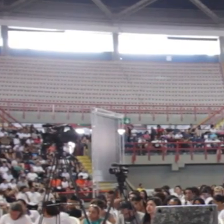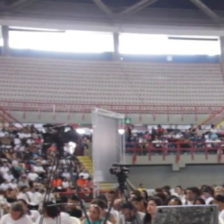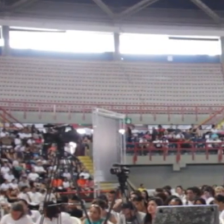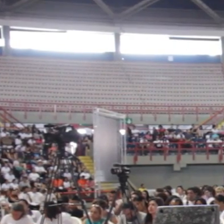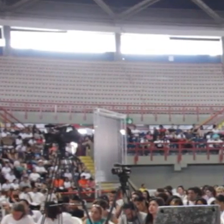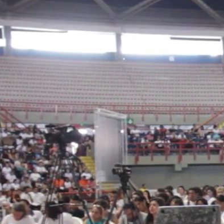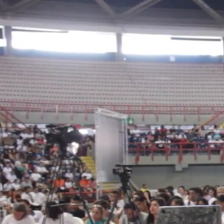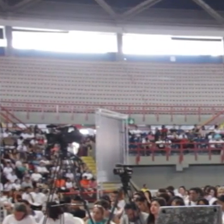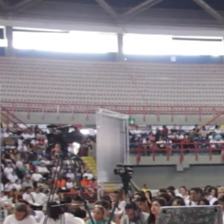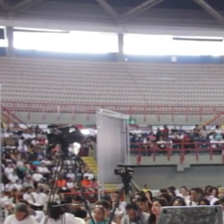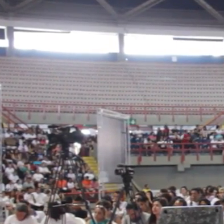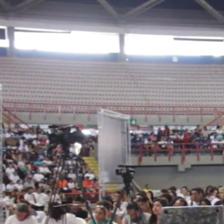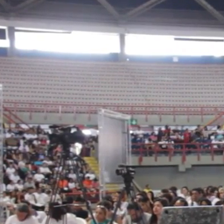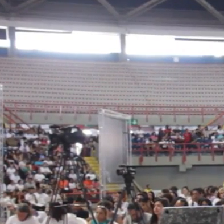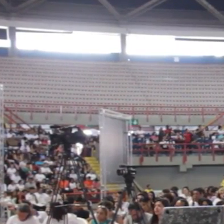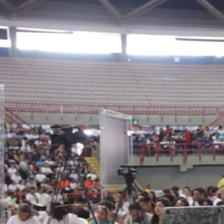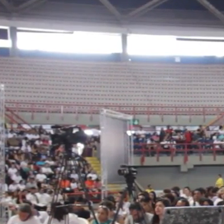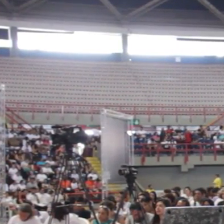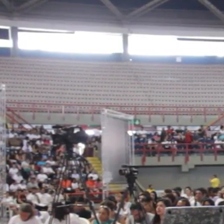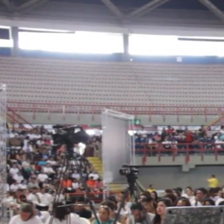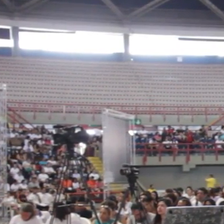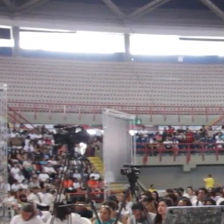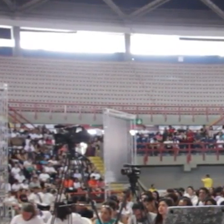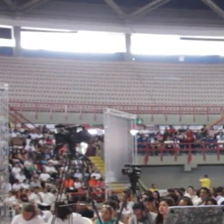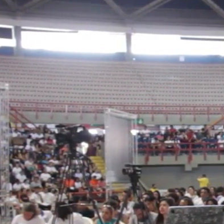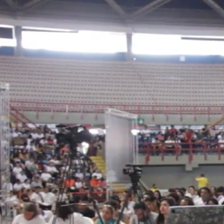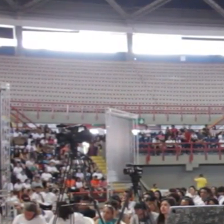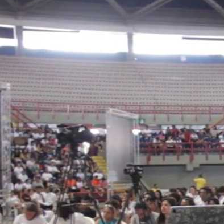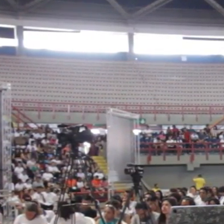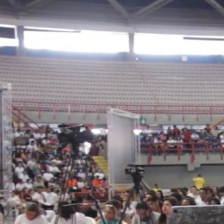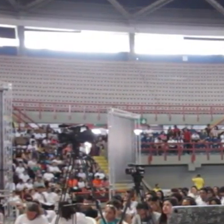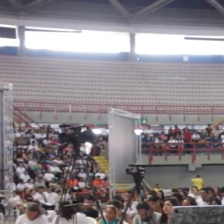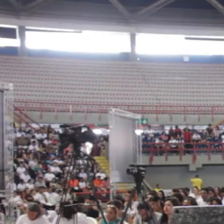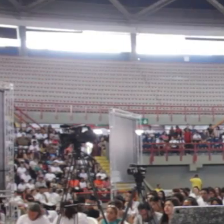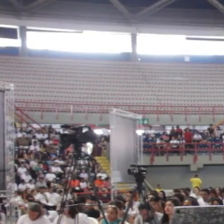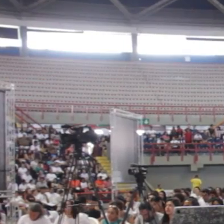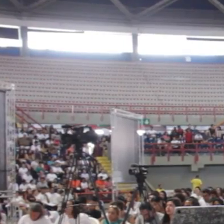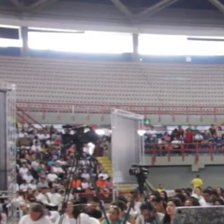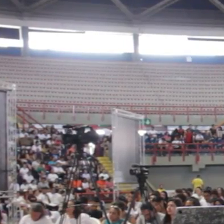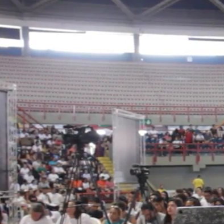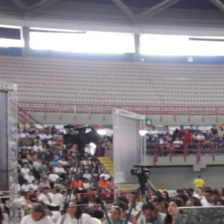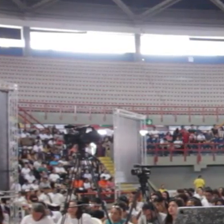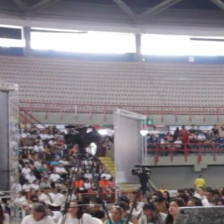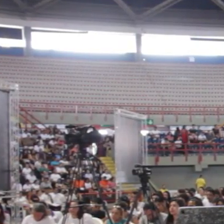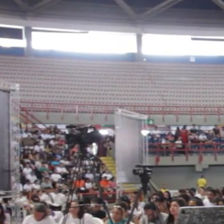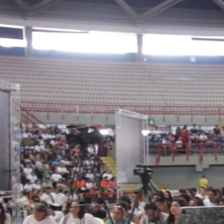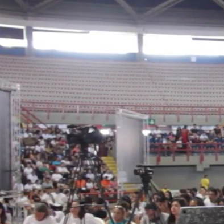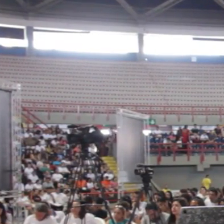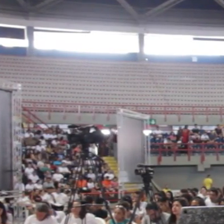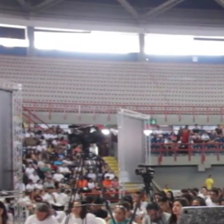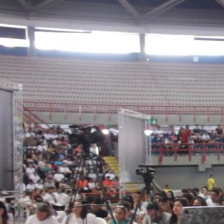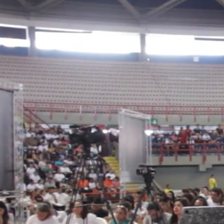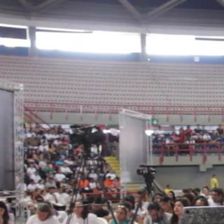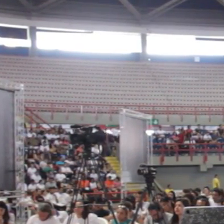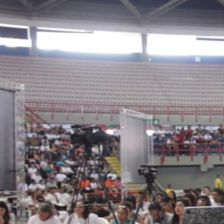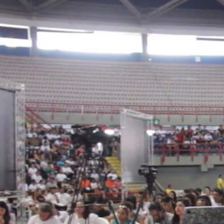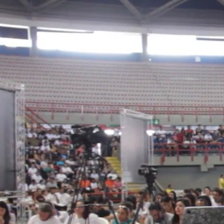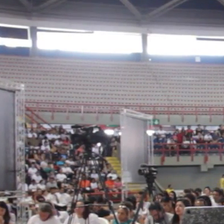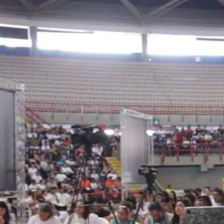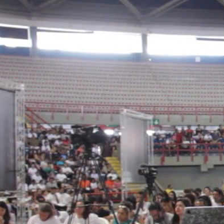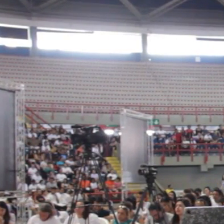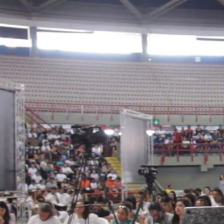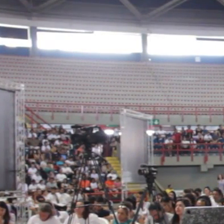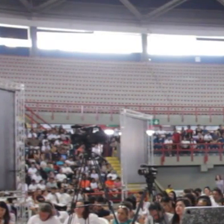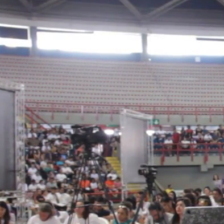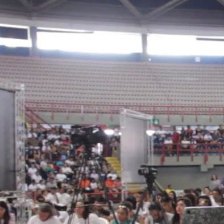Professor, é arriscado fazer uma prévia intervenção na introdução? É não. não. Você pode,